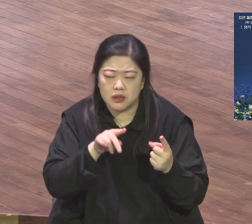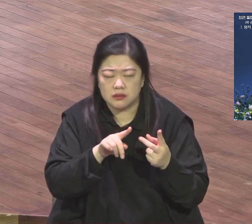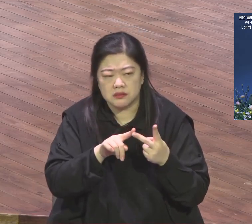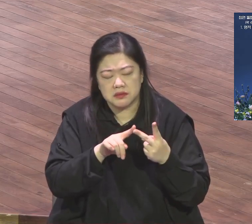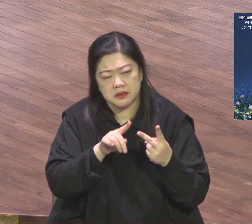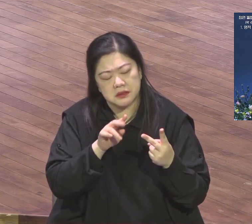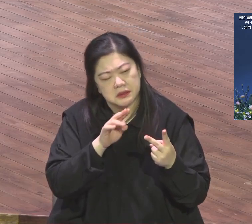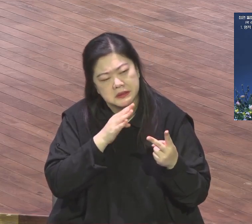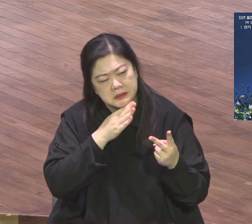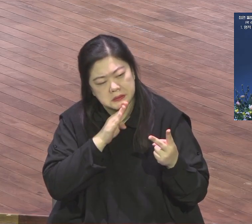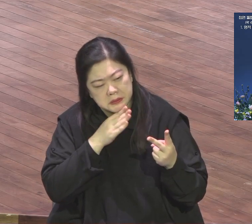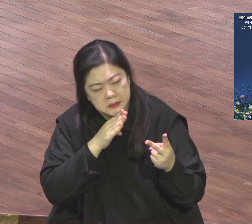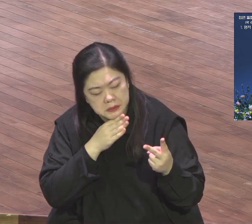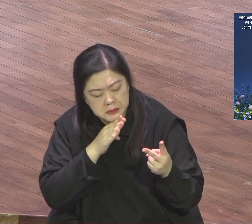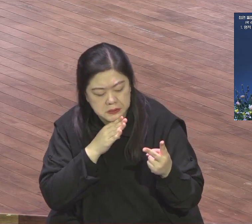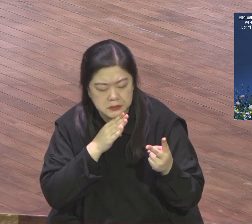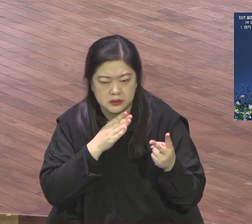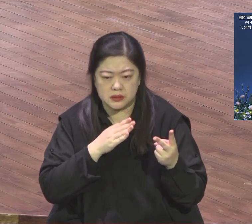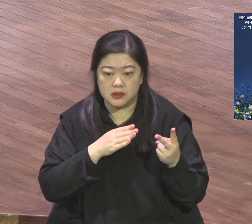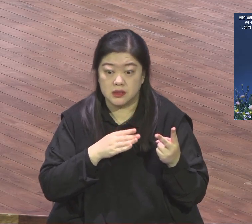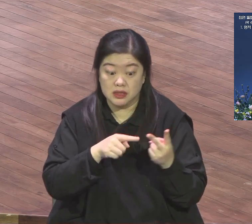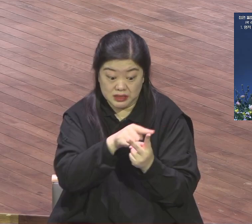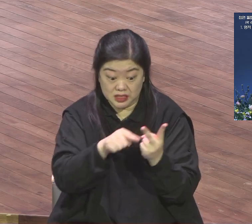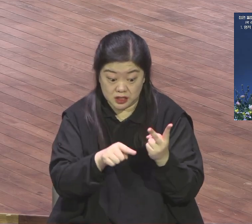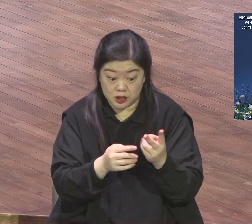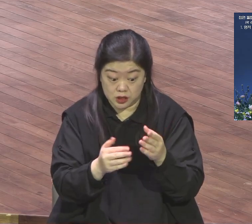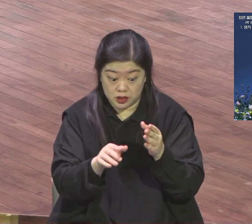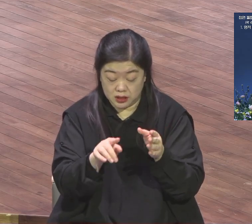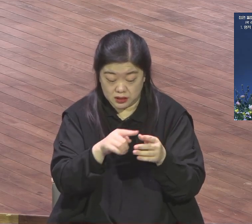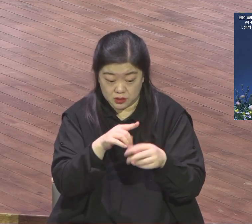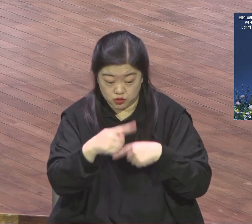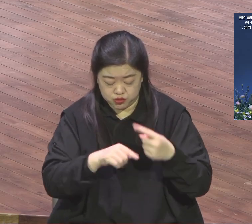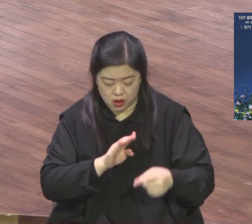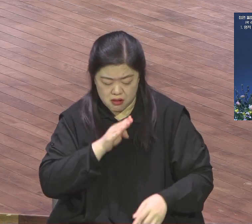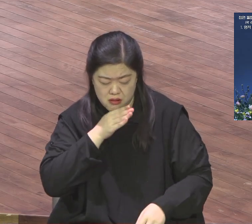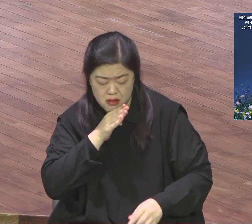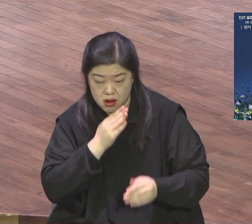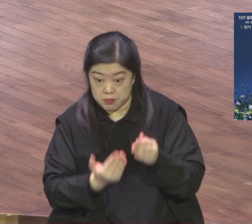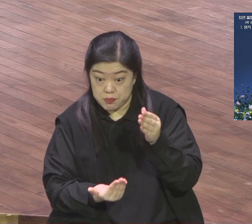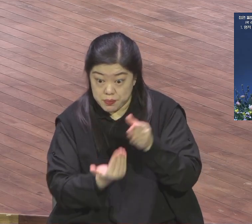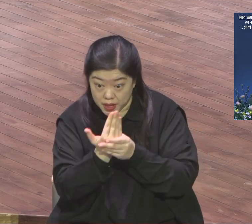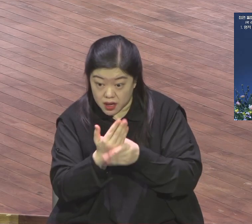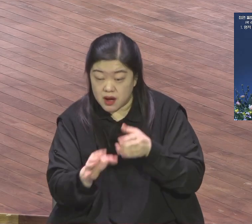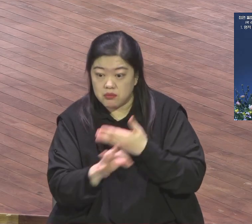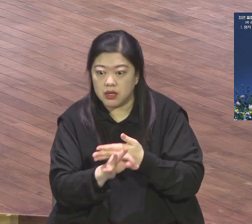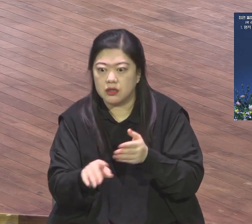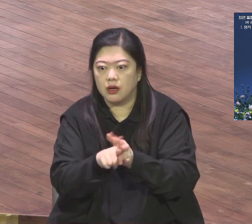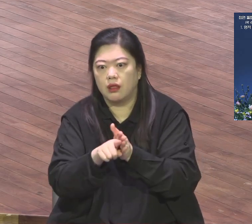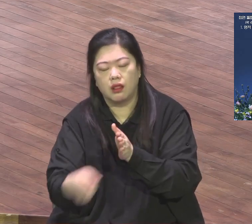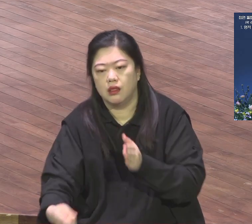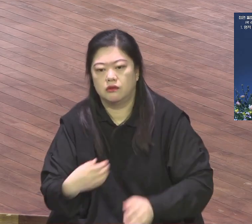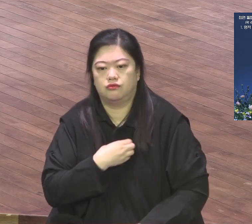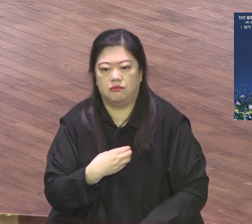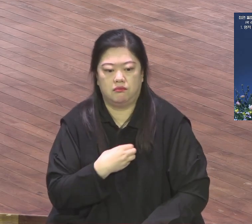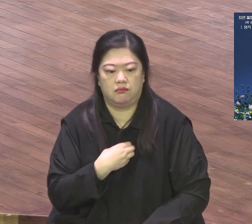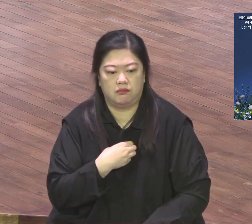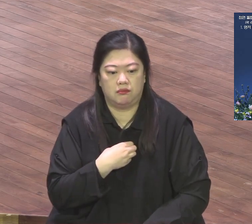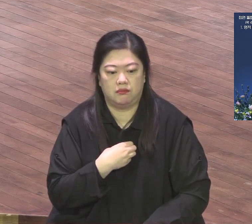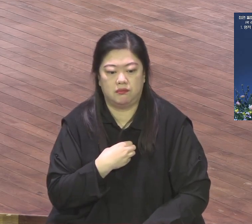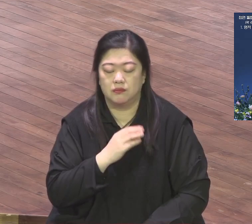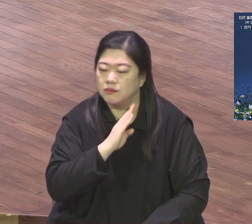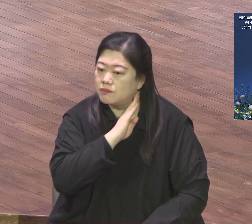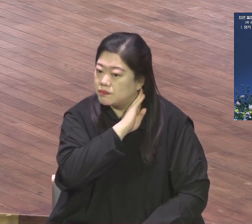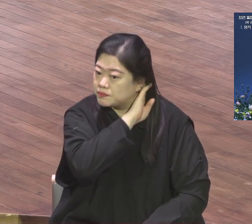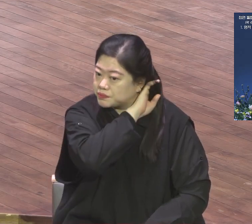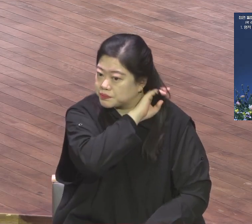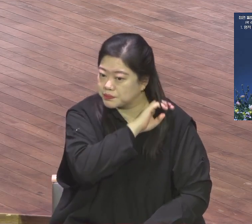믿음은 언제 할 수 있느냐? 풍랑이 와야 진단이 나와요. 믿음이란 것은 얼마나